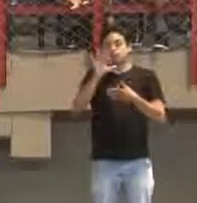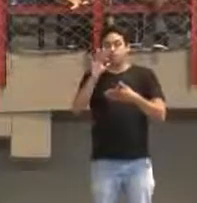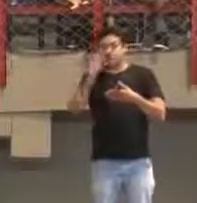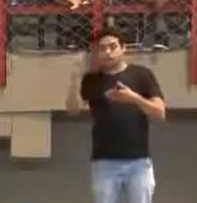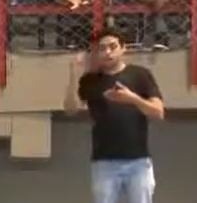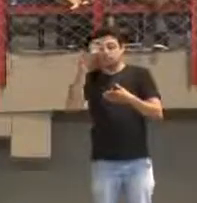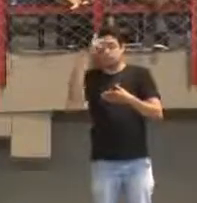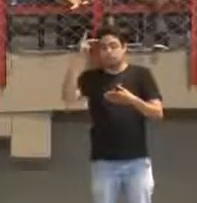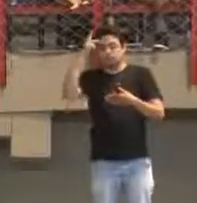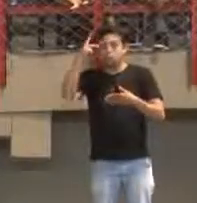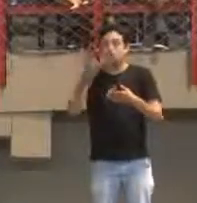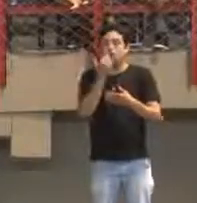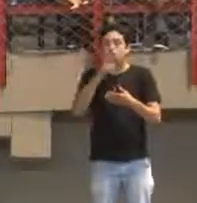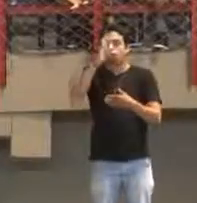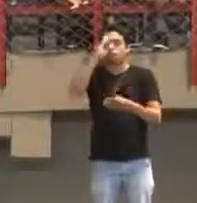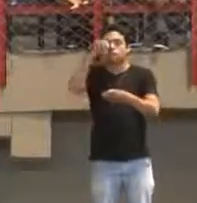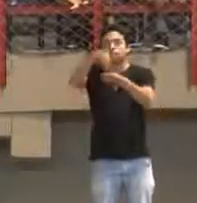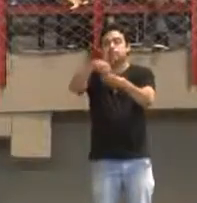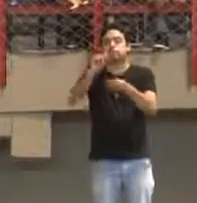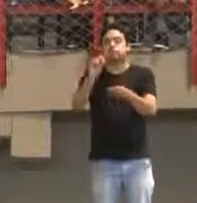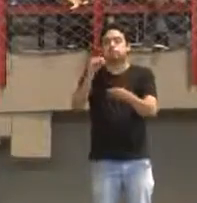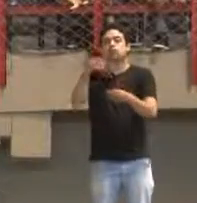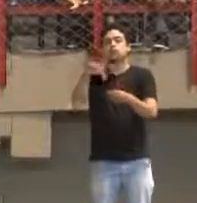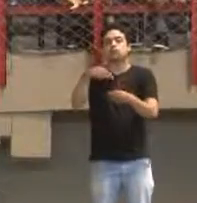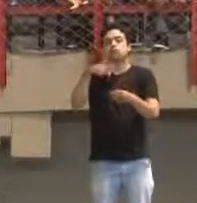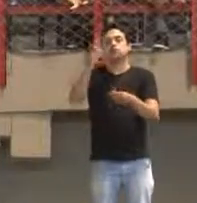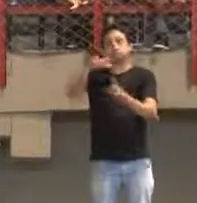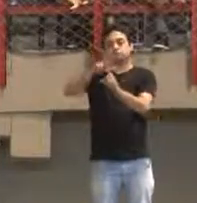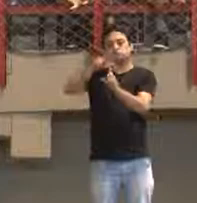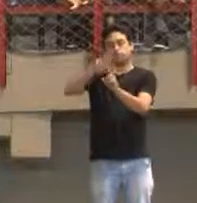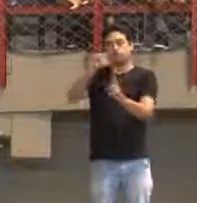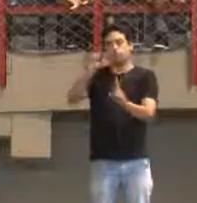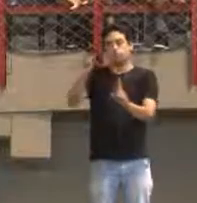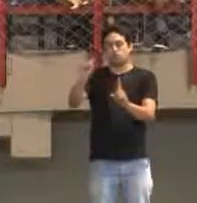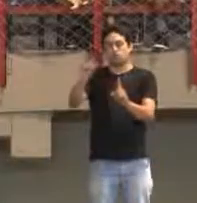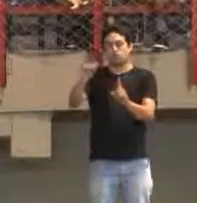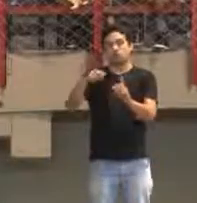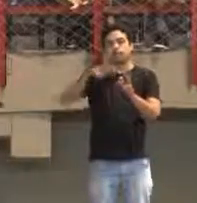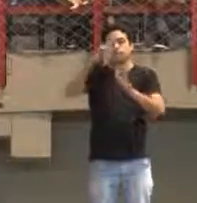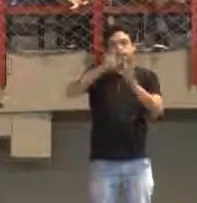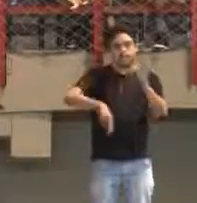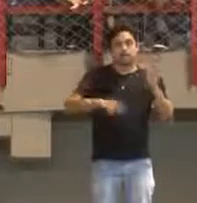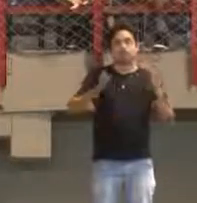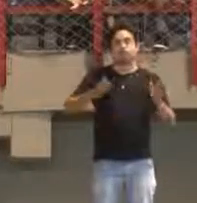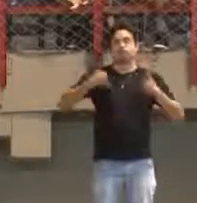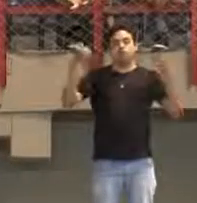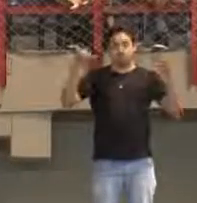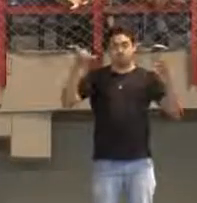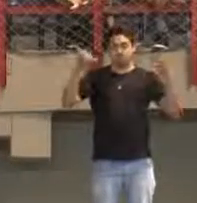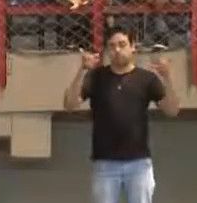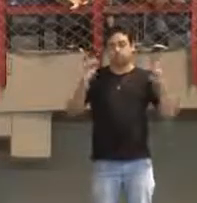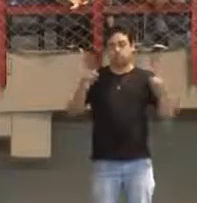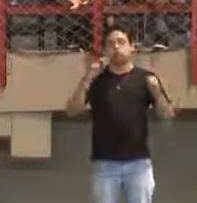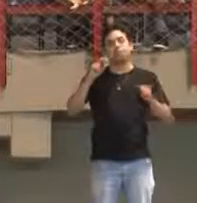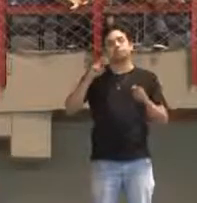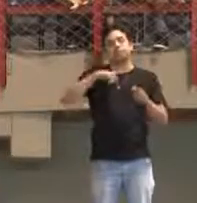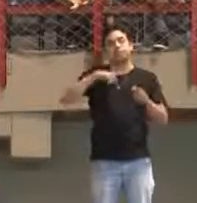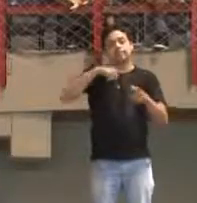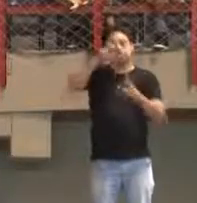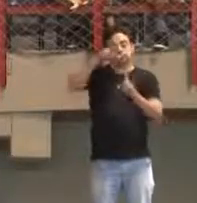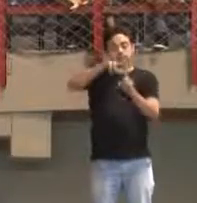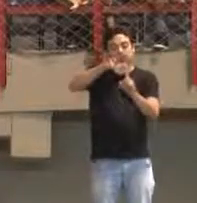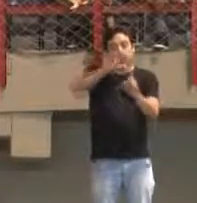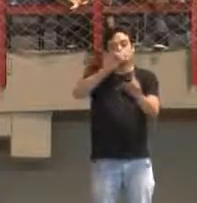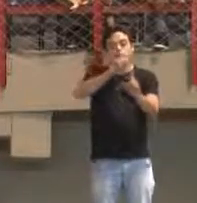tá almoçando o que é que tem em cima da mesa uma garrafa de coca-cola Leia o conto Feliz aniversário tem uma garrafa de